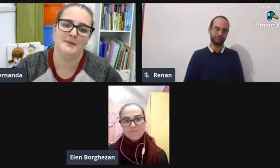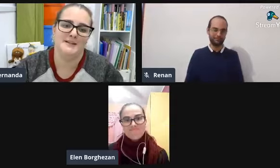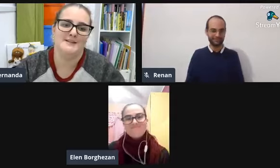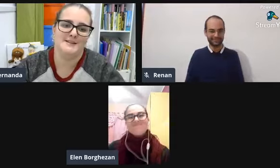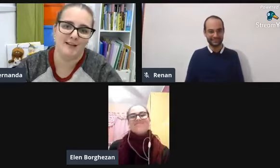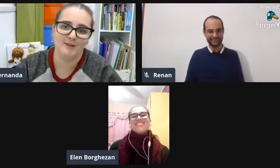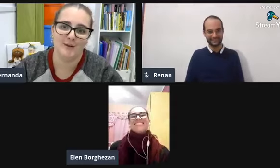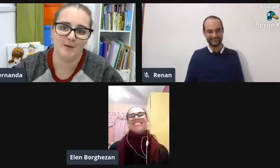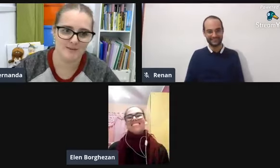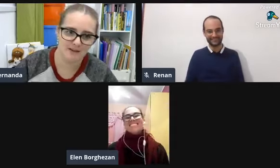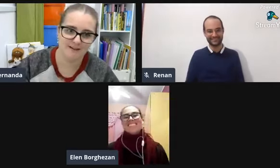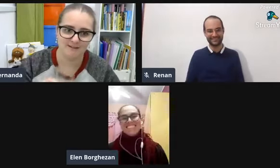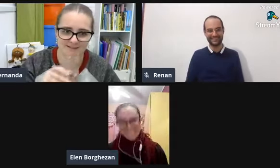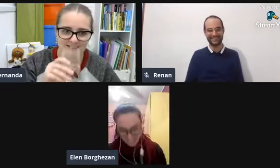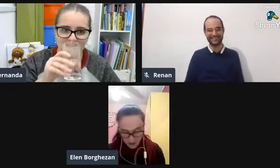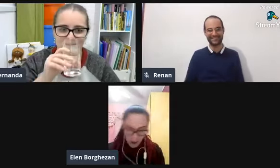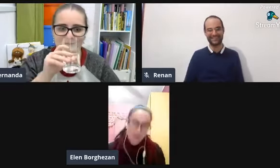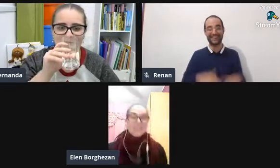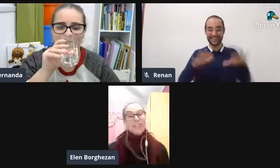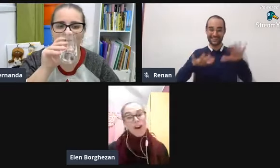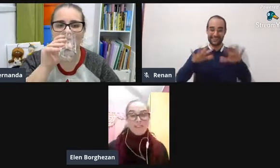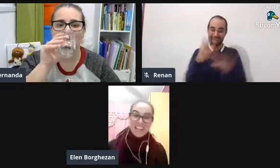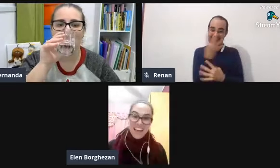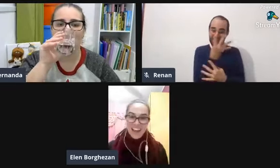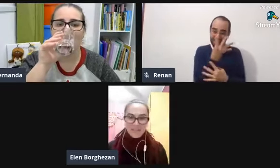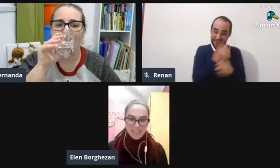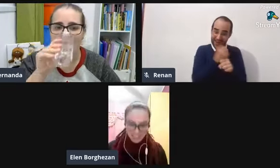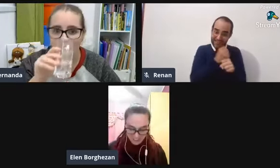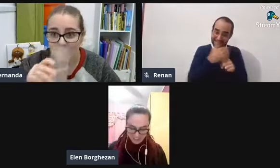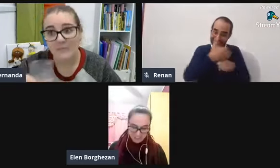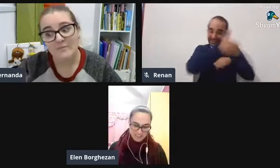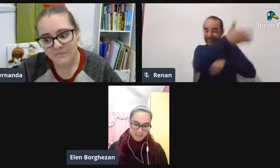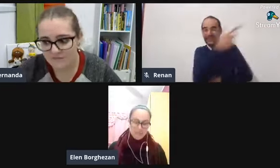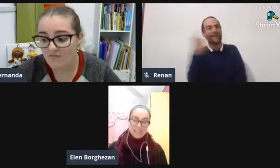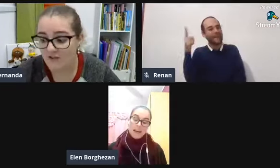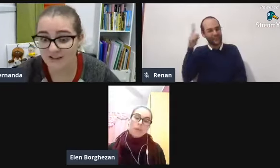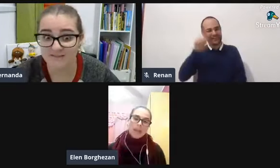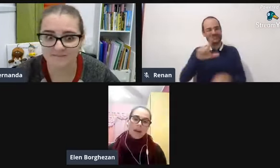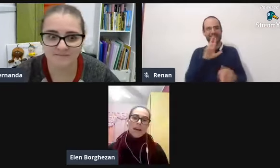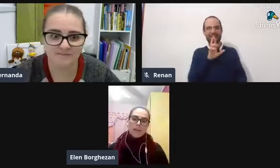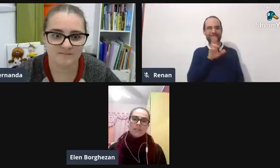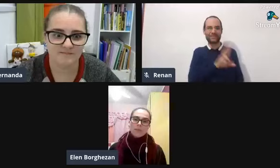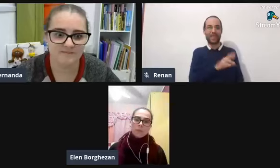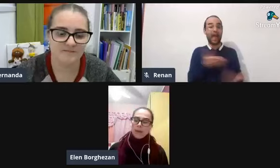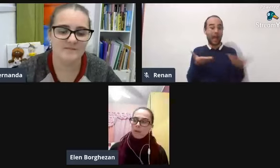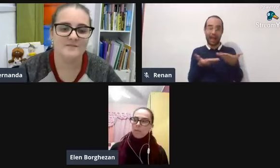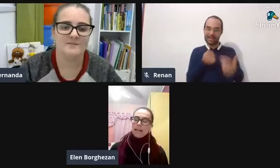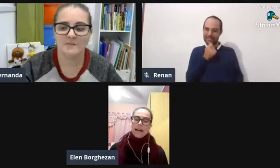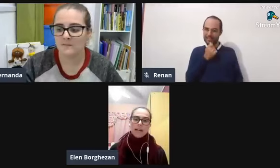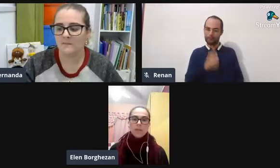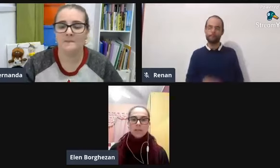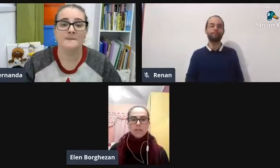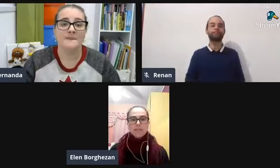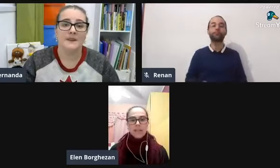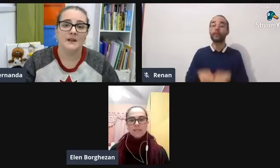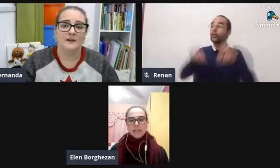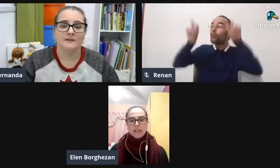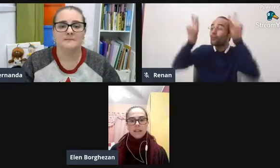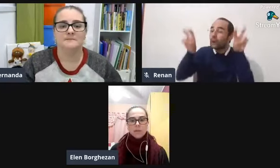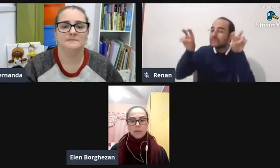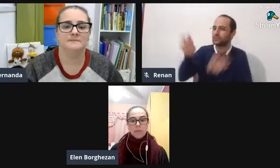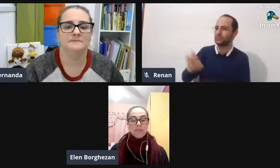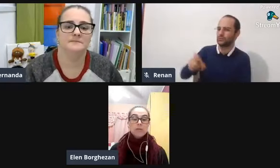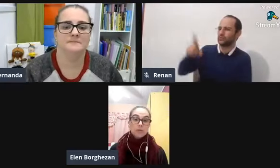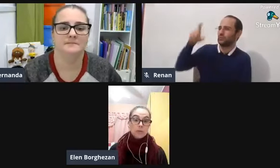me chama e a gente retoma essa pergunta. Nova live daí. Mas é porque é um assunto bem complicado, porque tu vê,